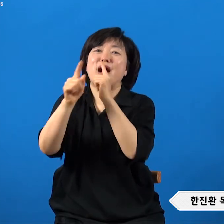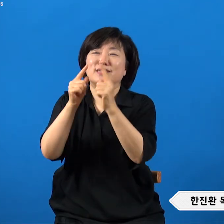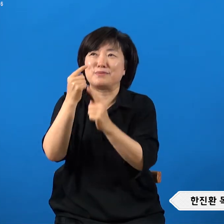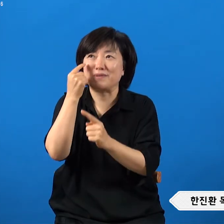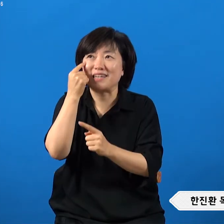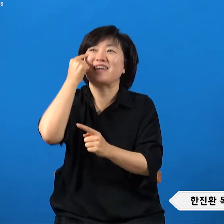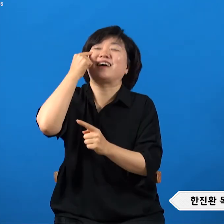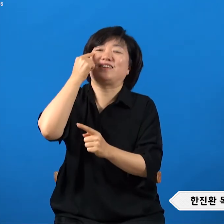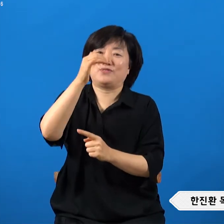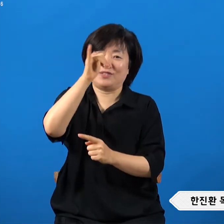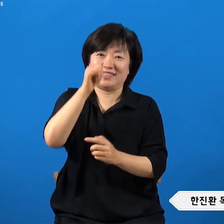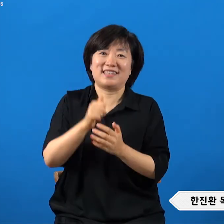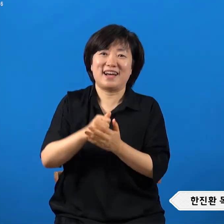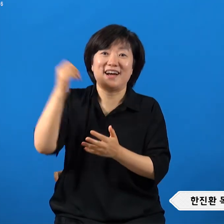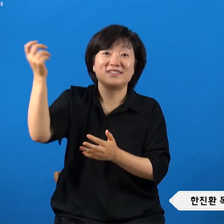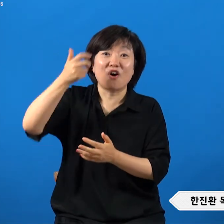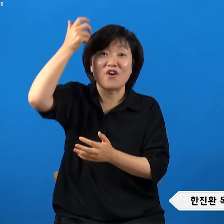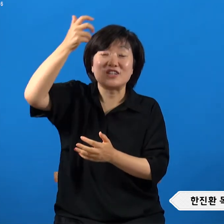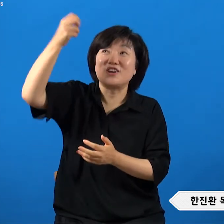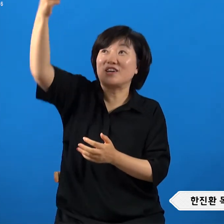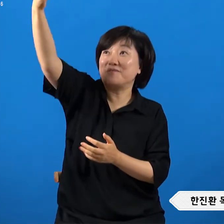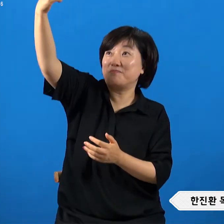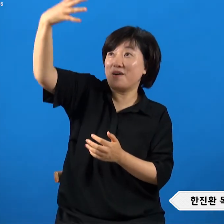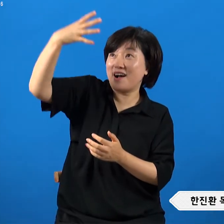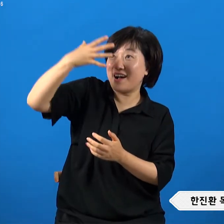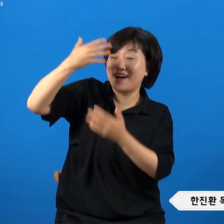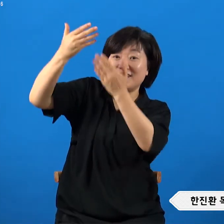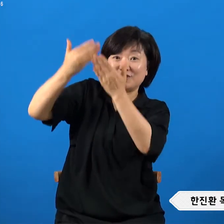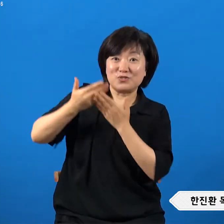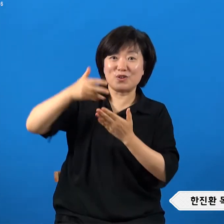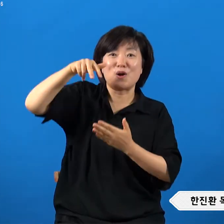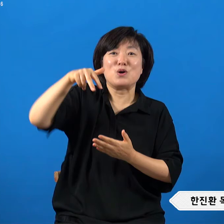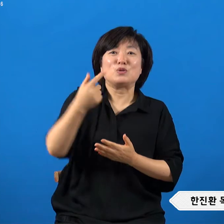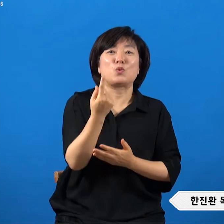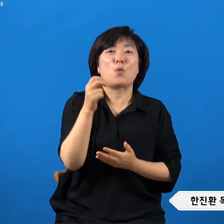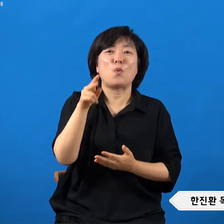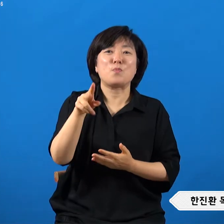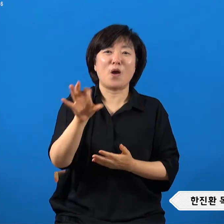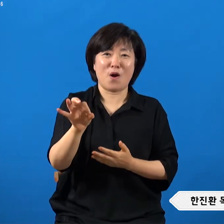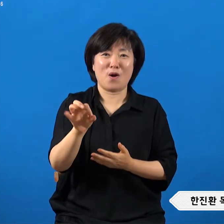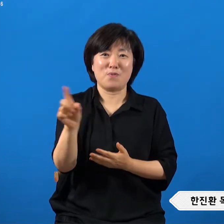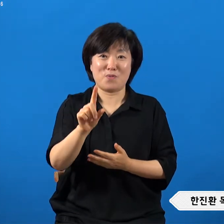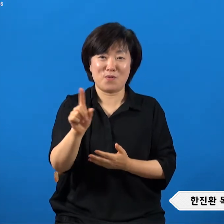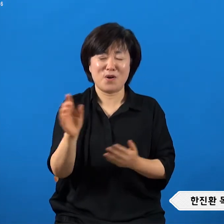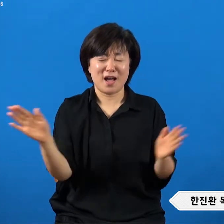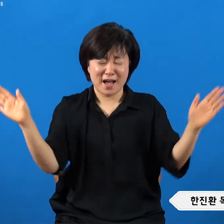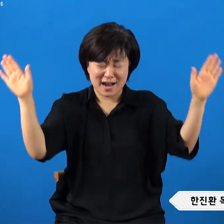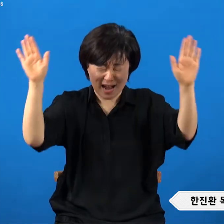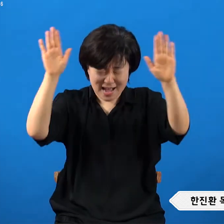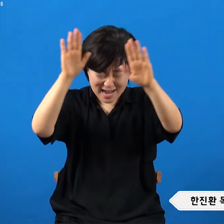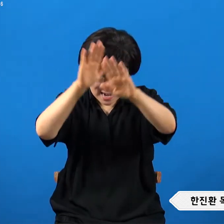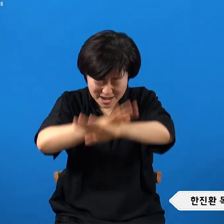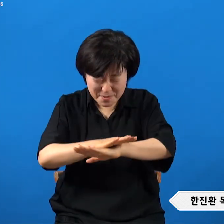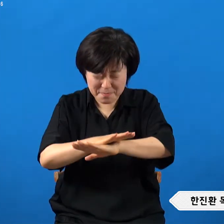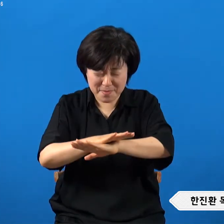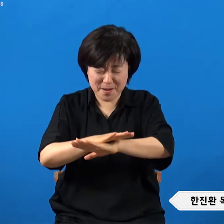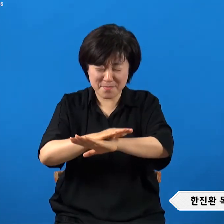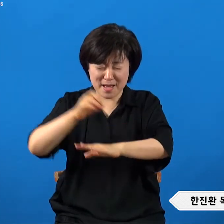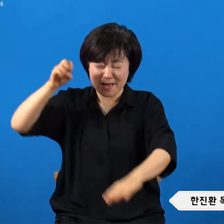그런 비추어 주시는 사역을 조명이라고 합니다. 캄캄한 밤에